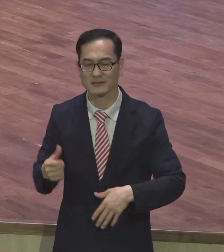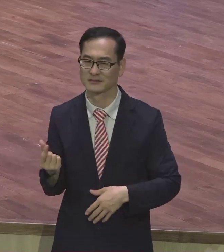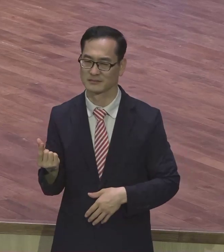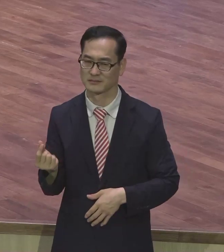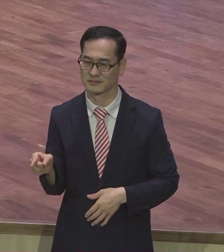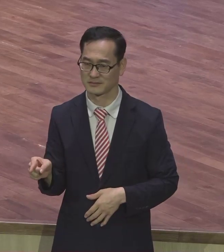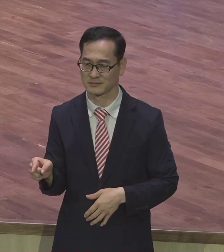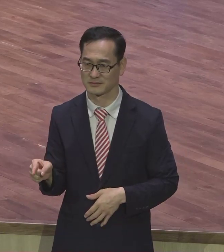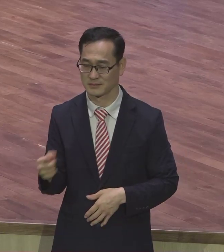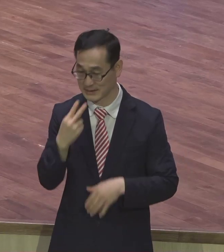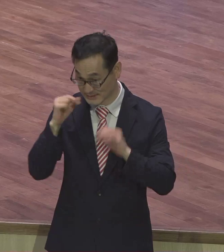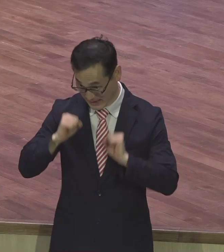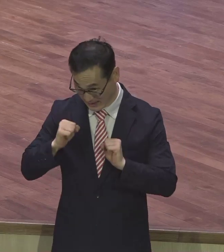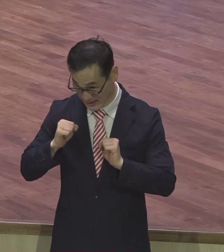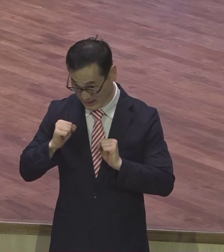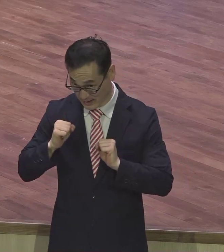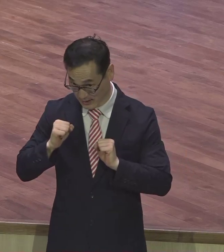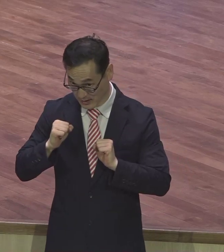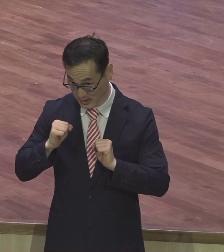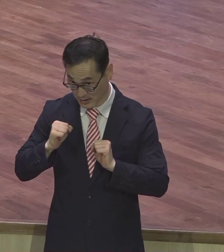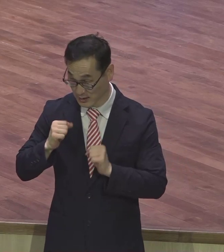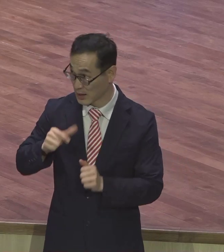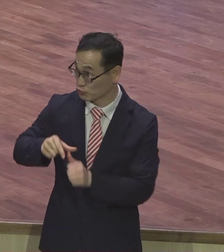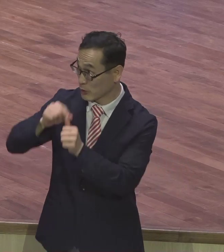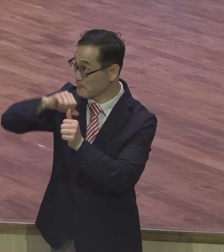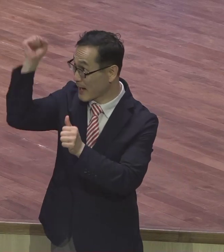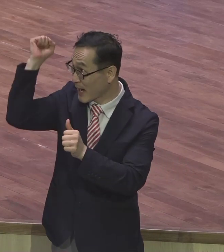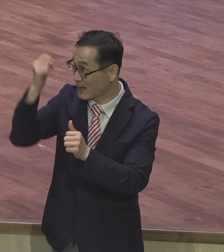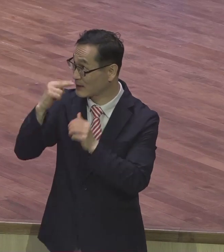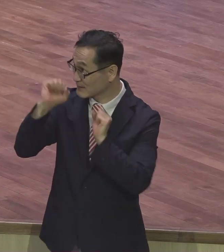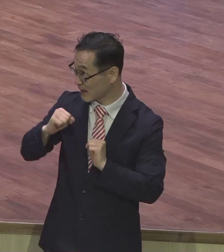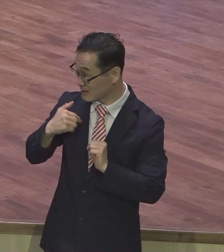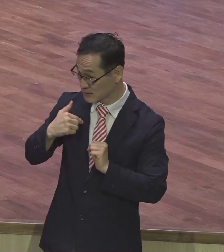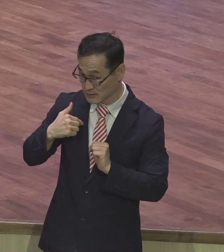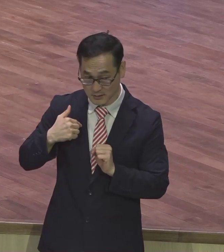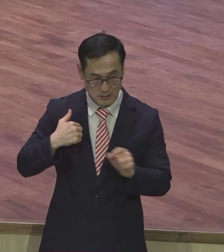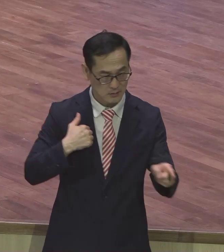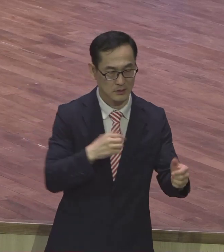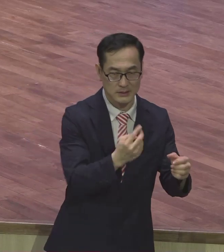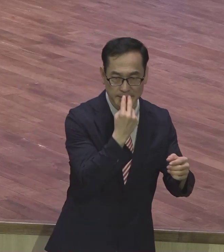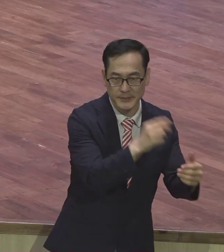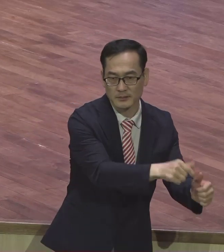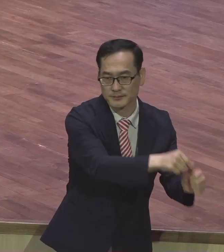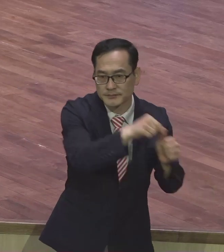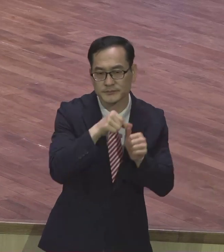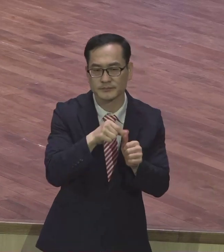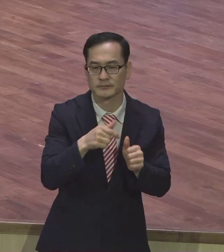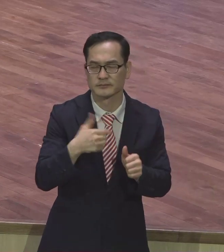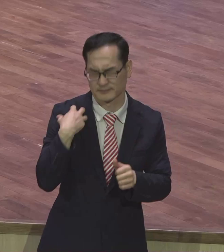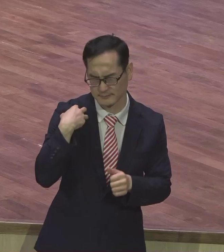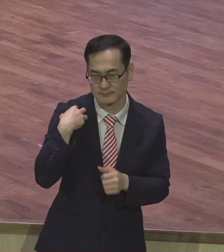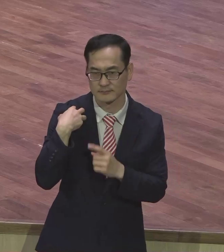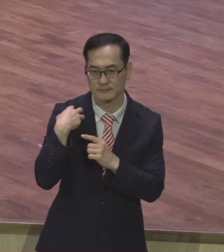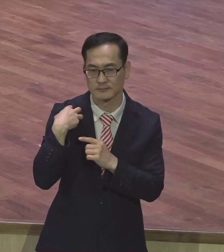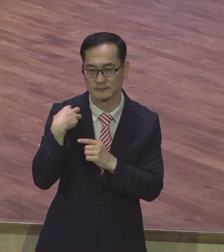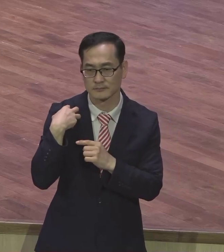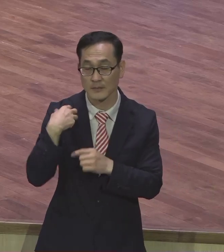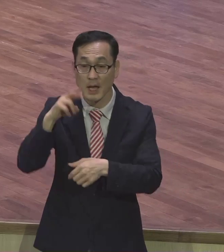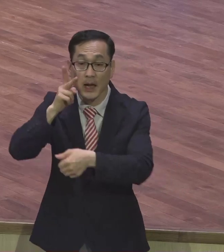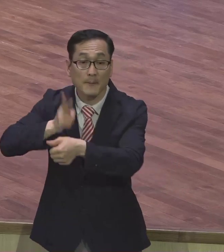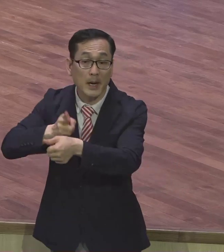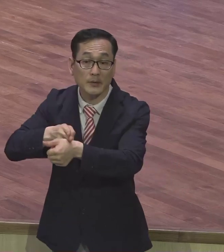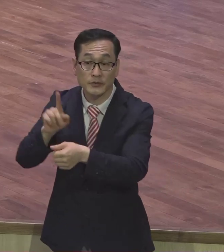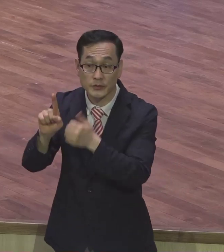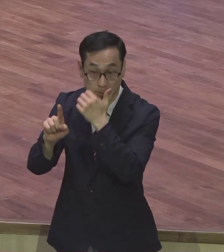자체가 생명 살리는 사명이 있다. 사도 바울도 일평생 뭐요. 사도